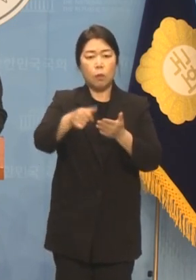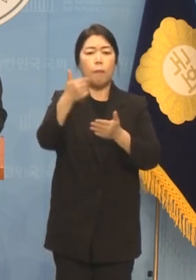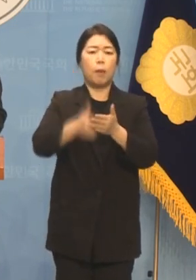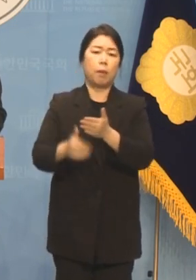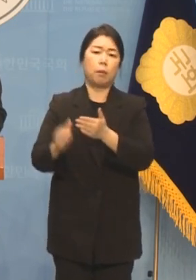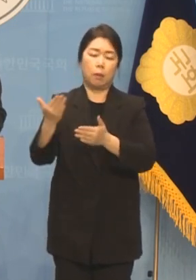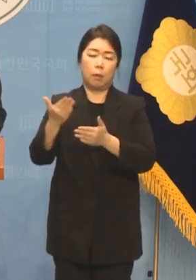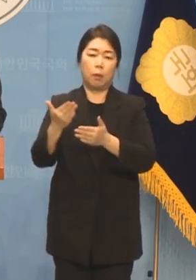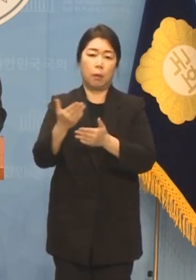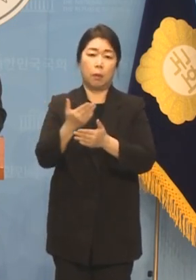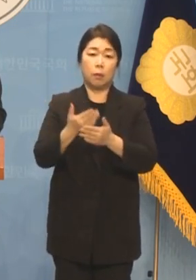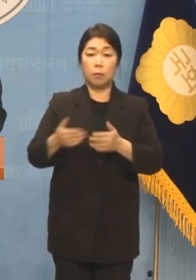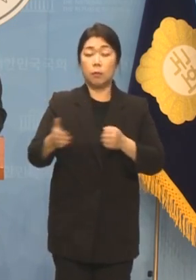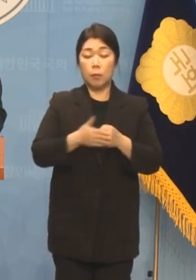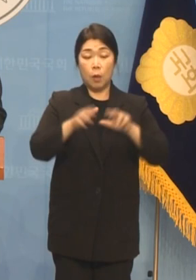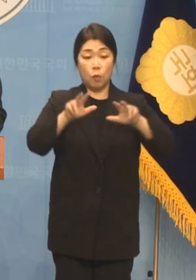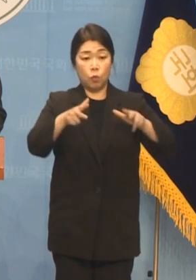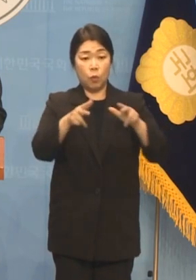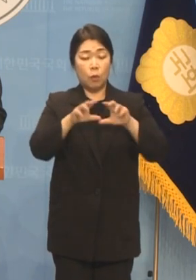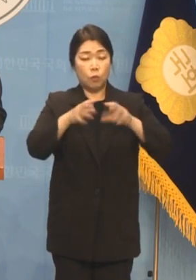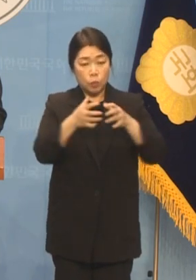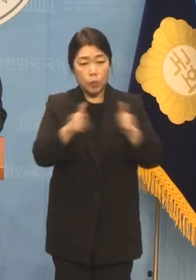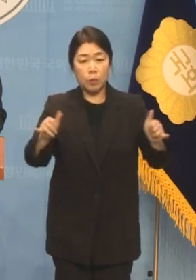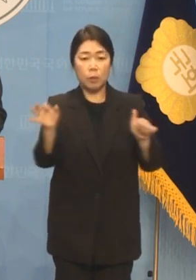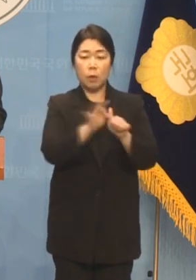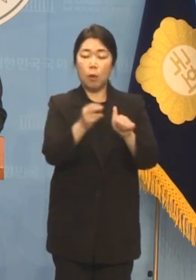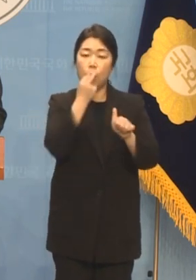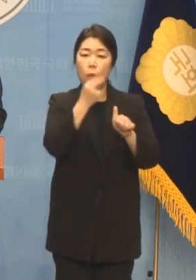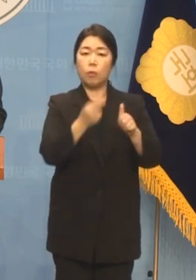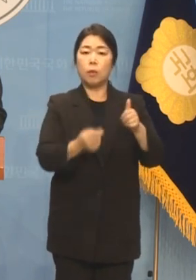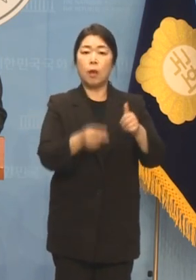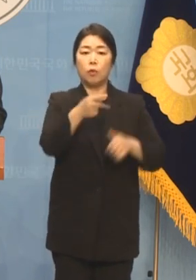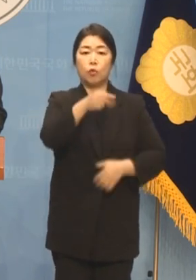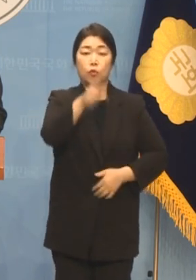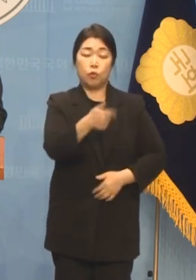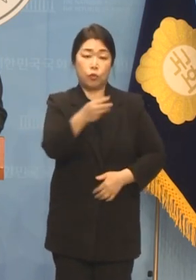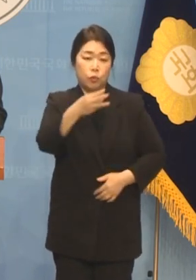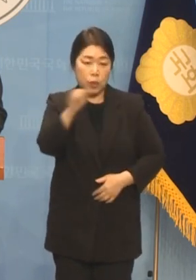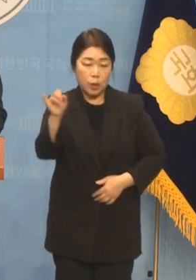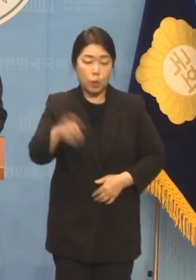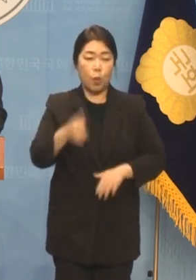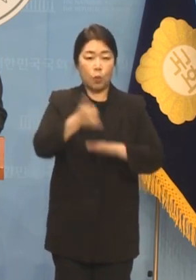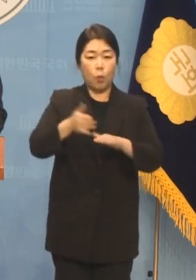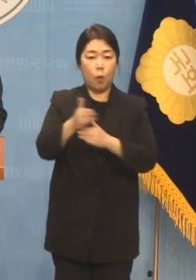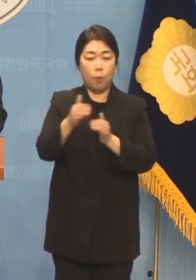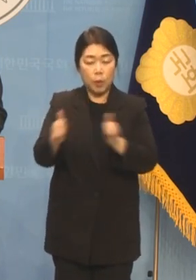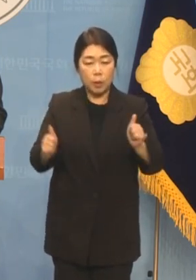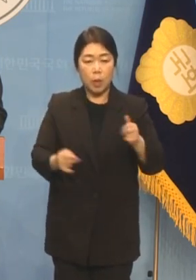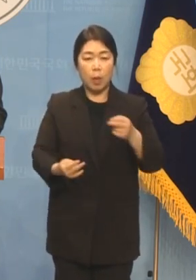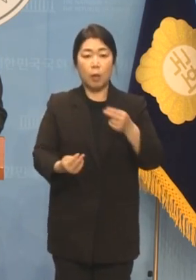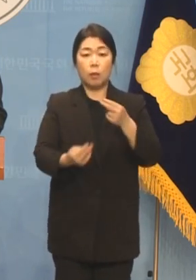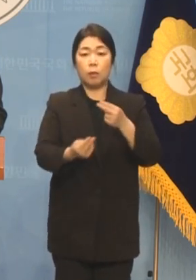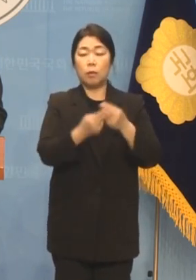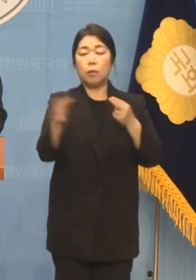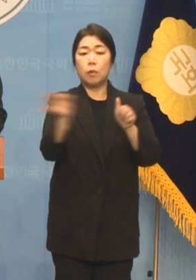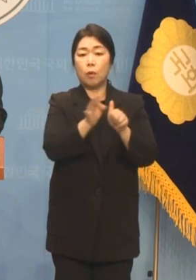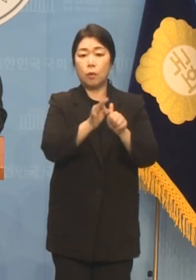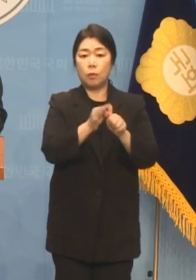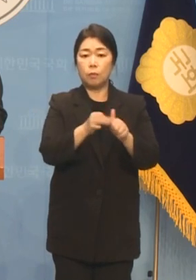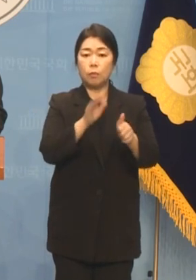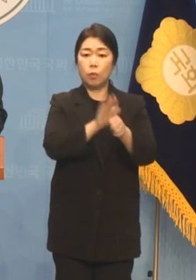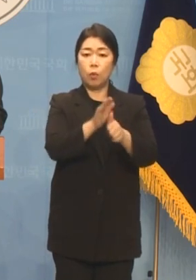가능성이 높아집니다. 현행 국민연금 보험료 지원 사업은 두루누리 사업, 농업인 연금보험료 국고보조가